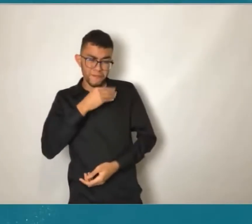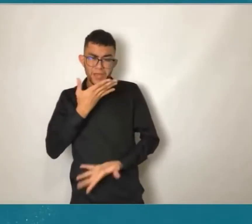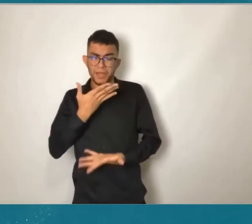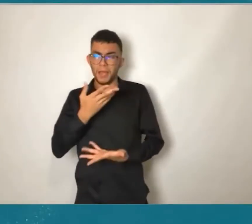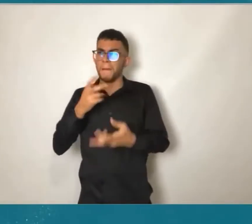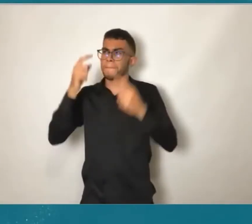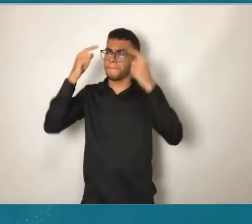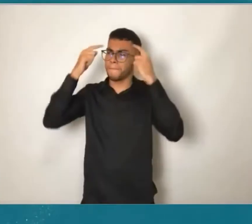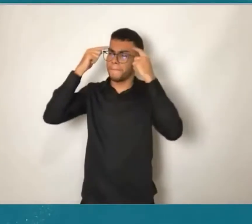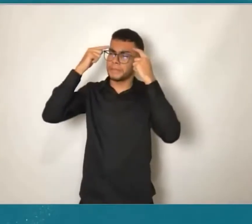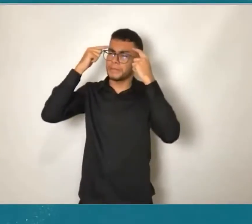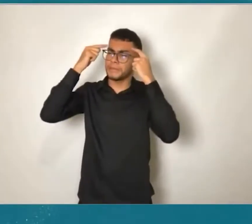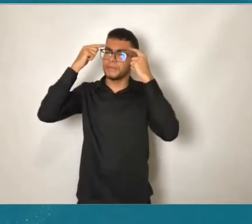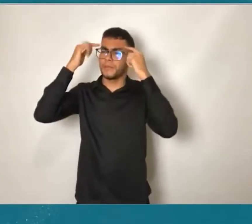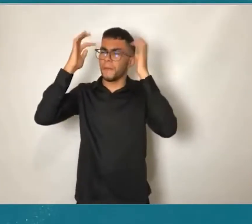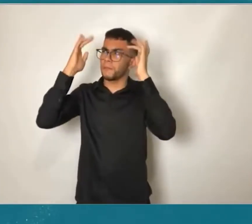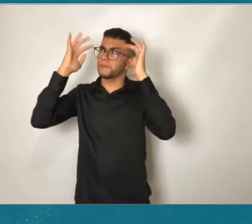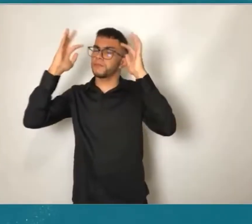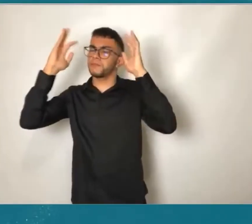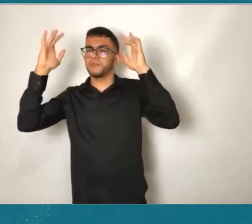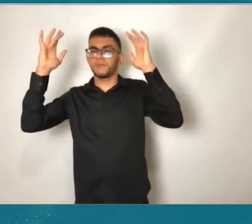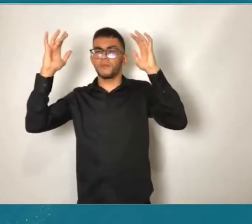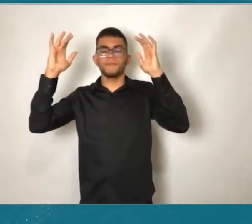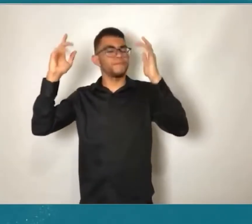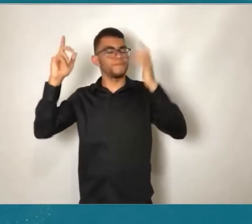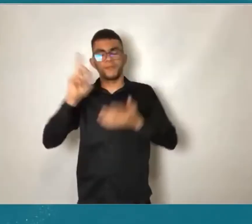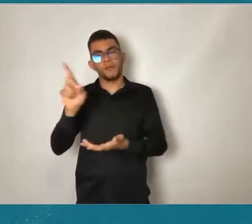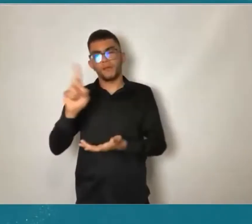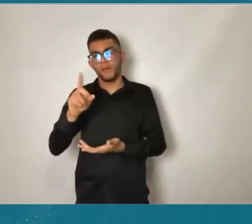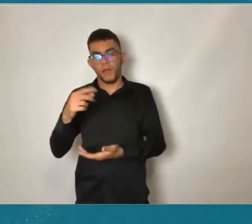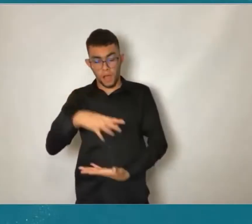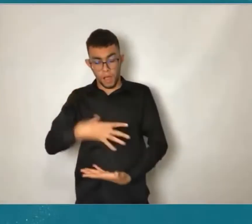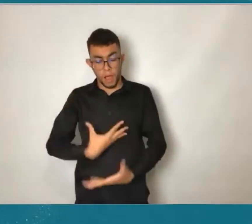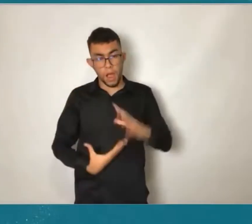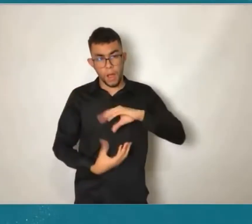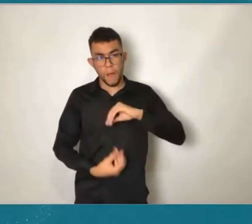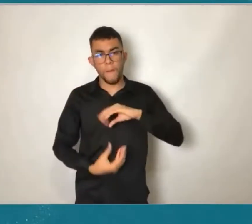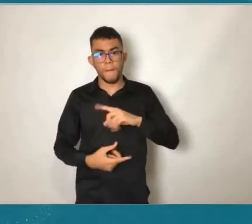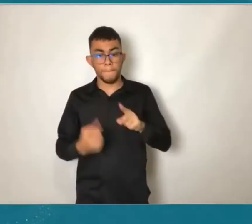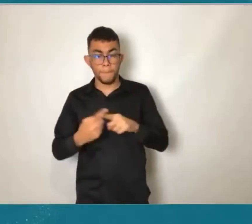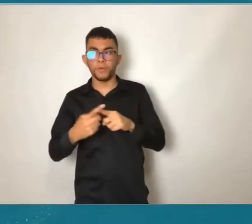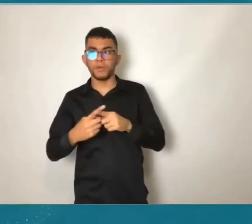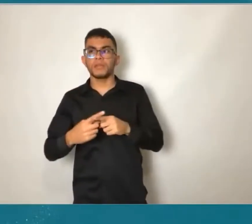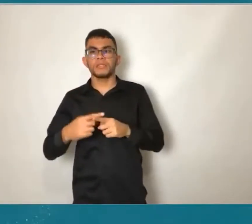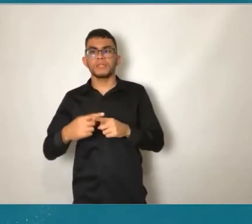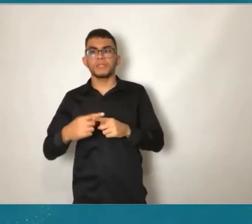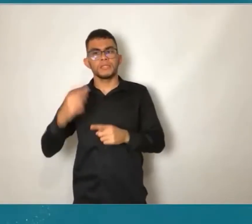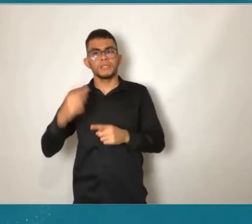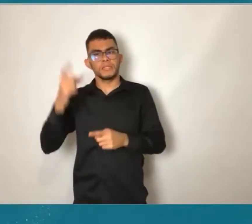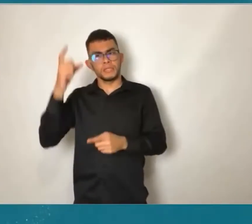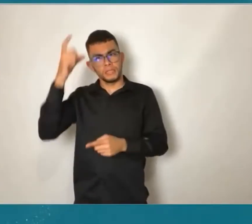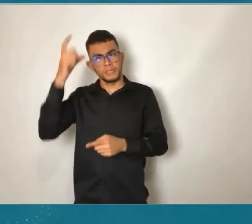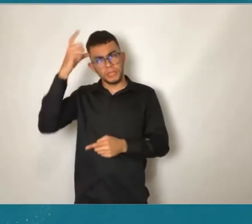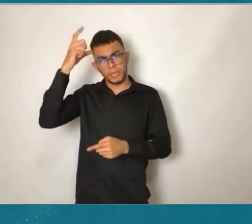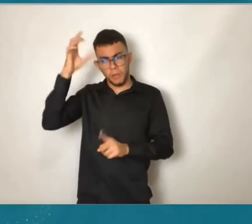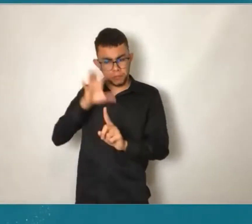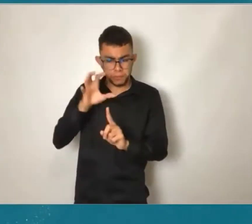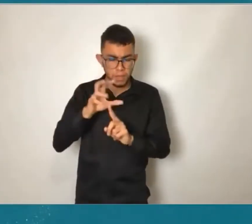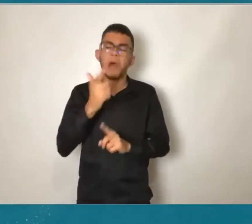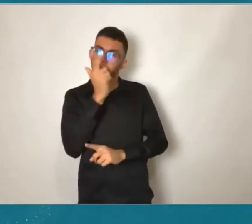seu trono. A mulher, porém, fugiu para o deserto, onde havia Deus preparado lugar para que nele